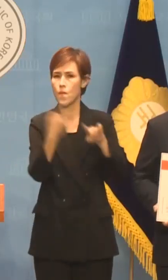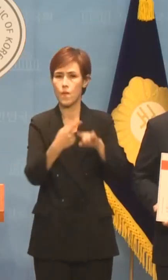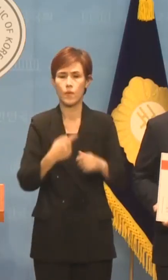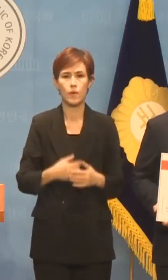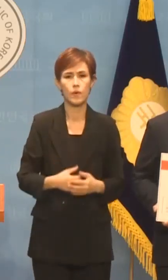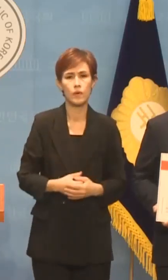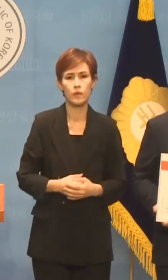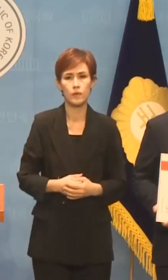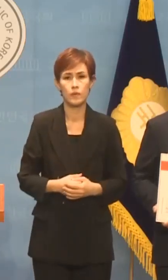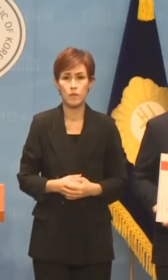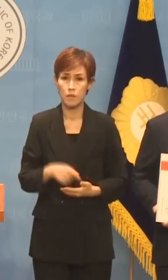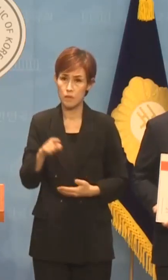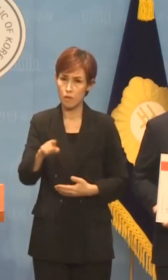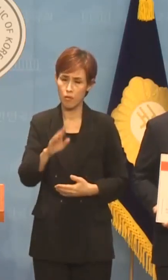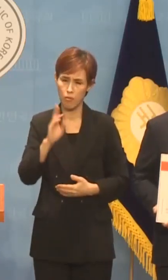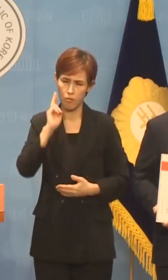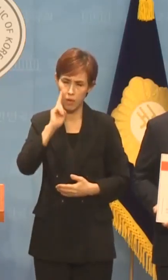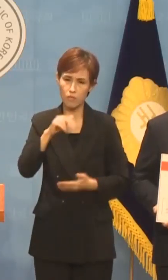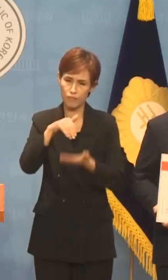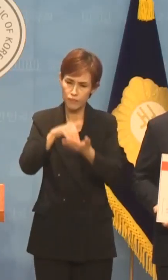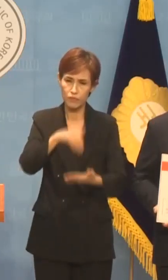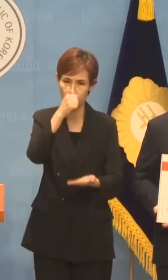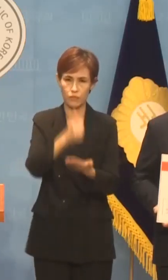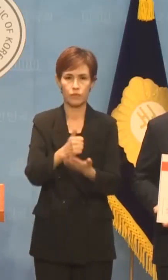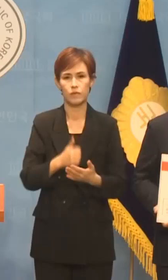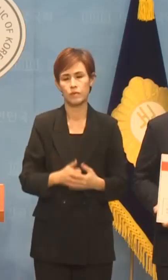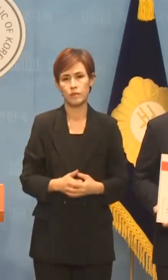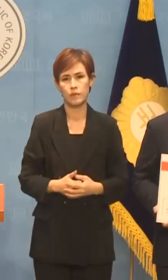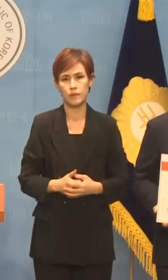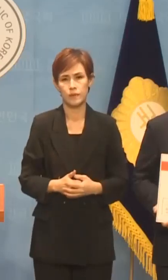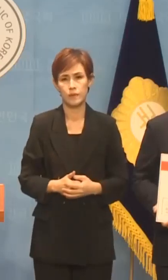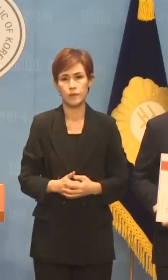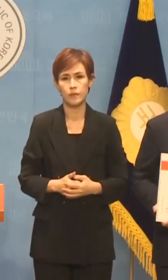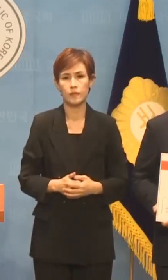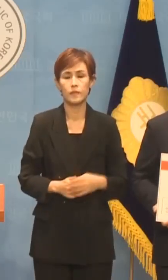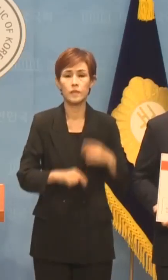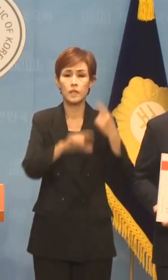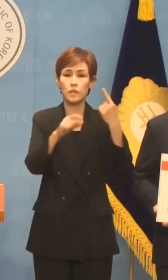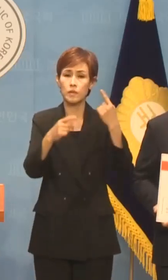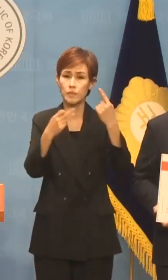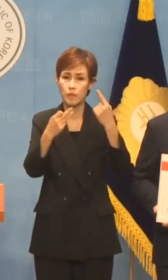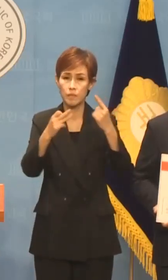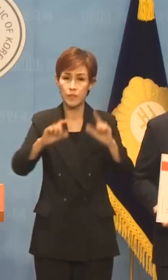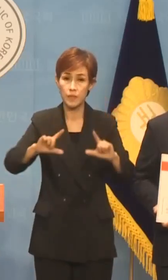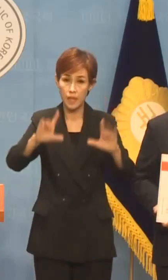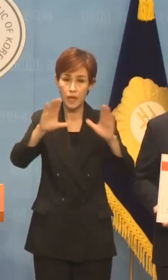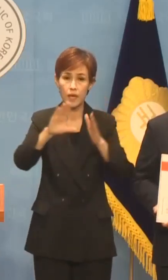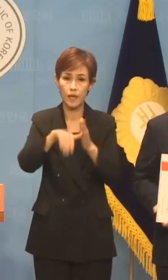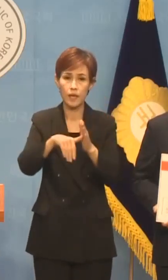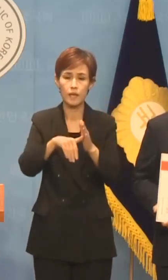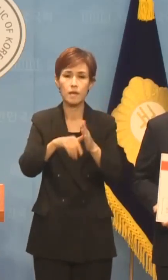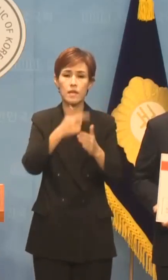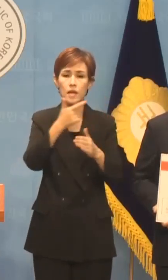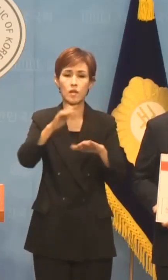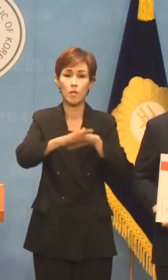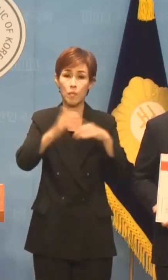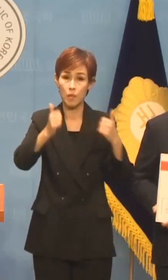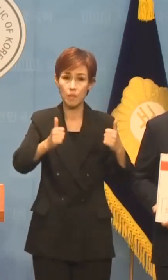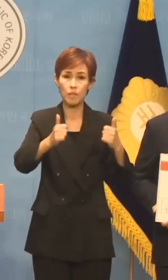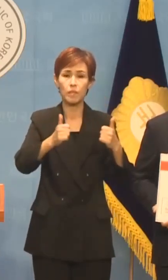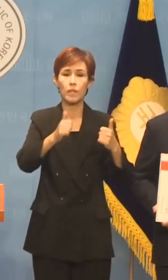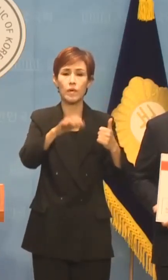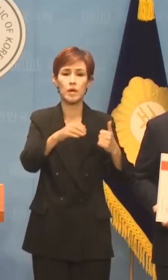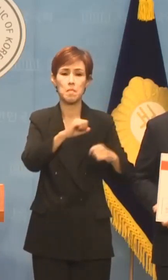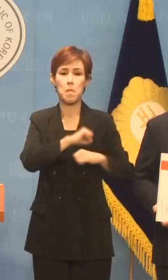이는 중대 범죄입니다. 참고로 지난 13일 대전지법에서는 방첩사